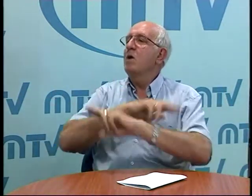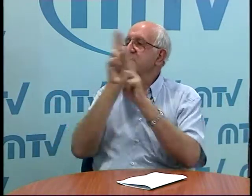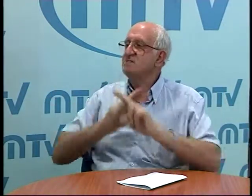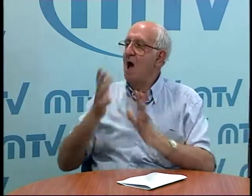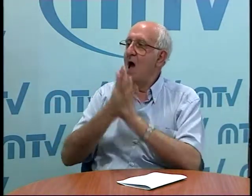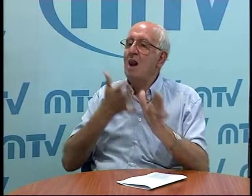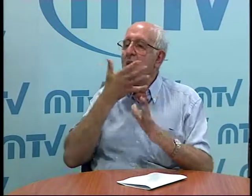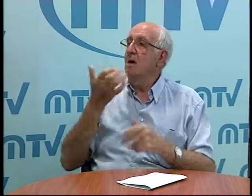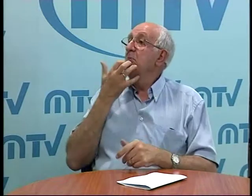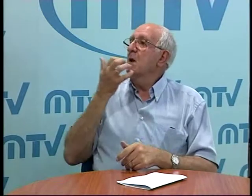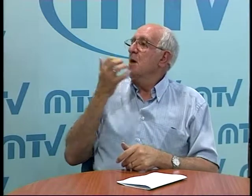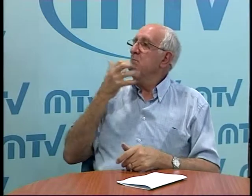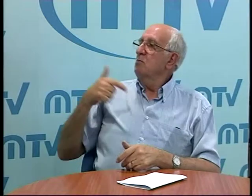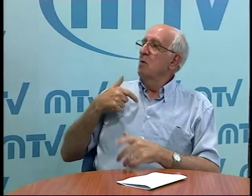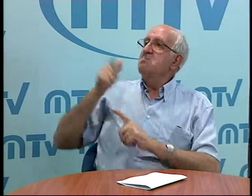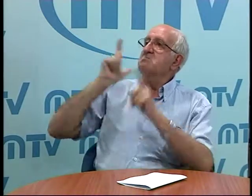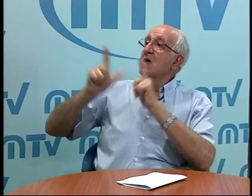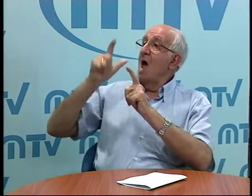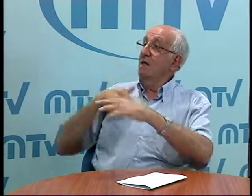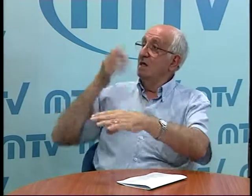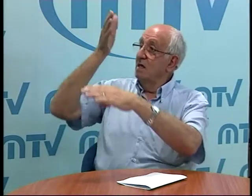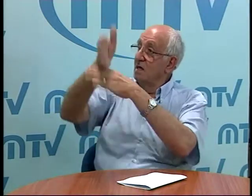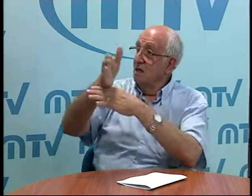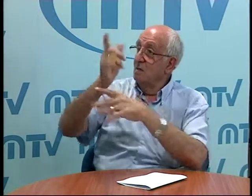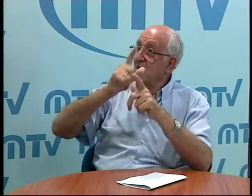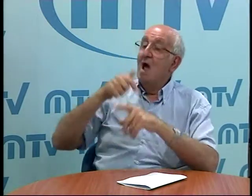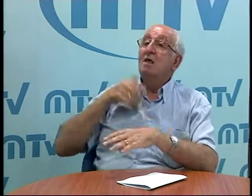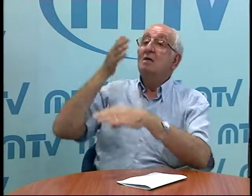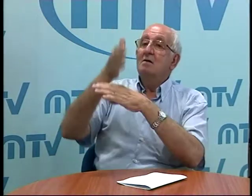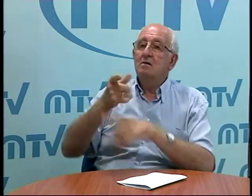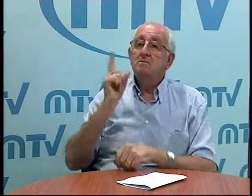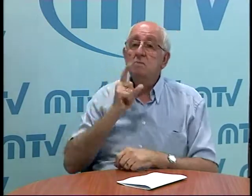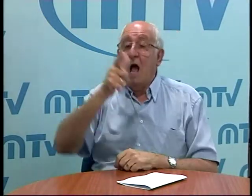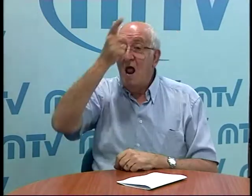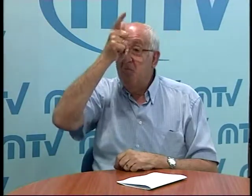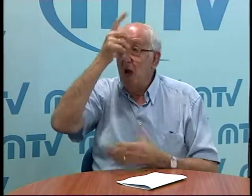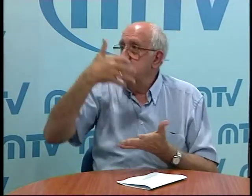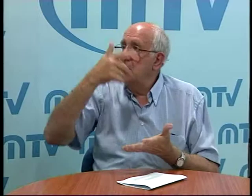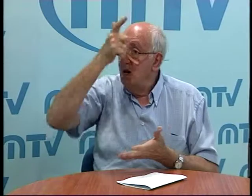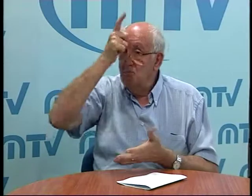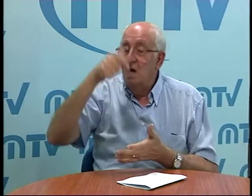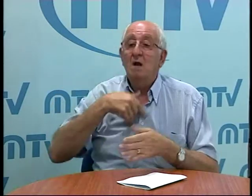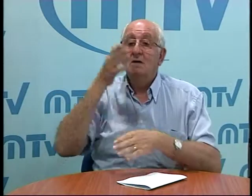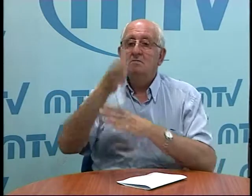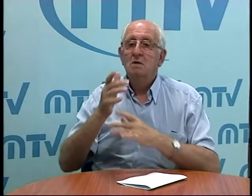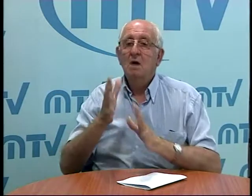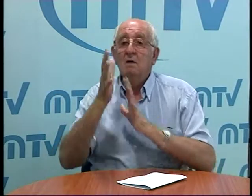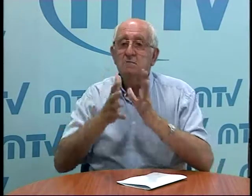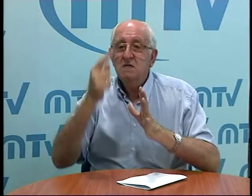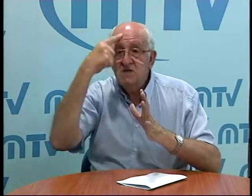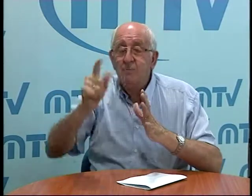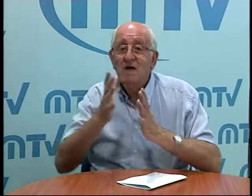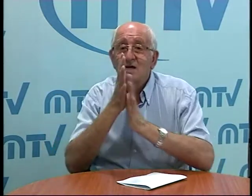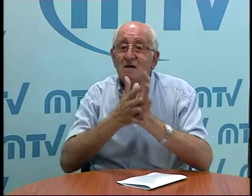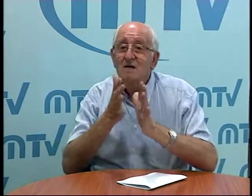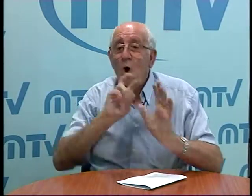manera, se le puso la sigla del Sistema de Signos Internacional o el nombre del Sistema de Signos Internacional, ¿no? Por ejemplo,